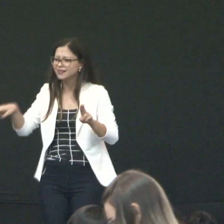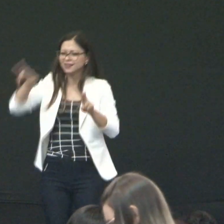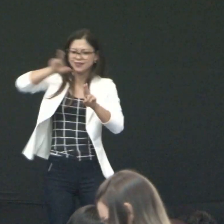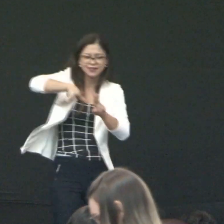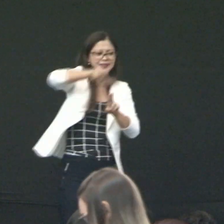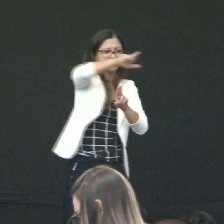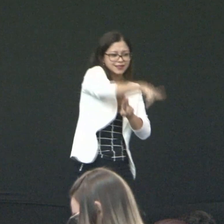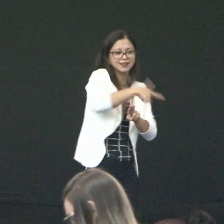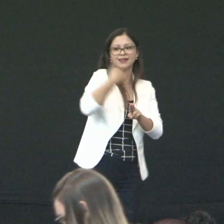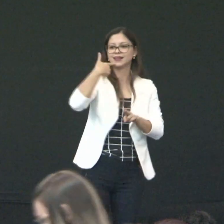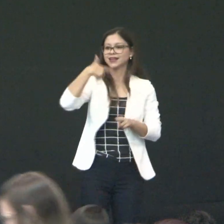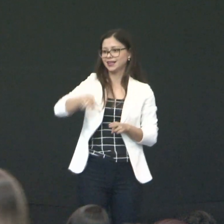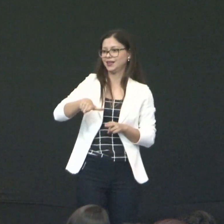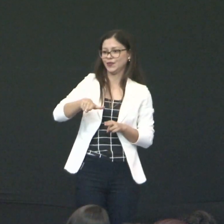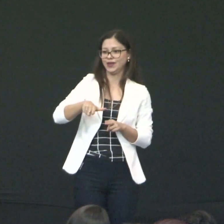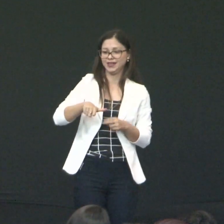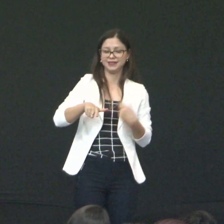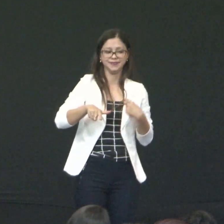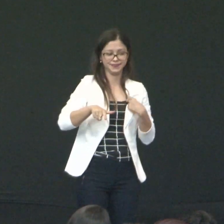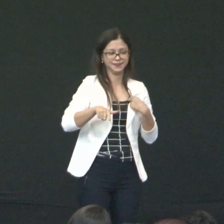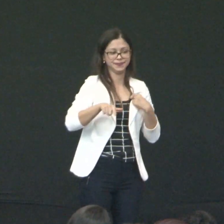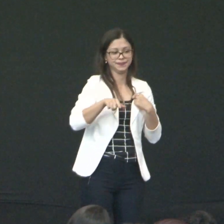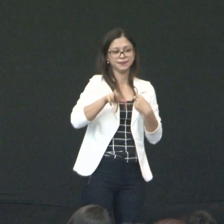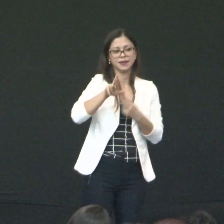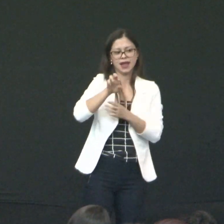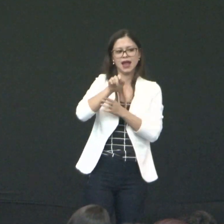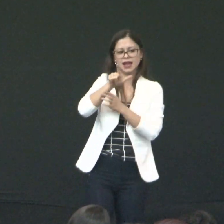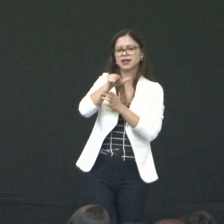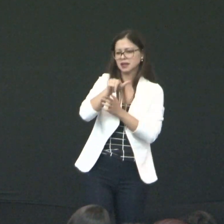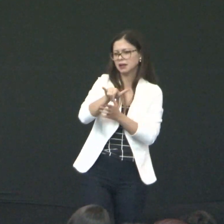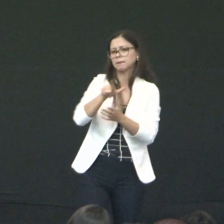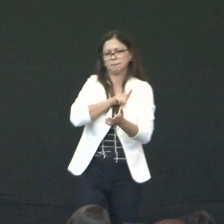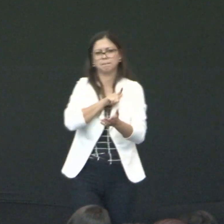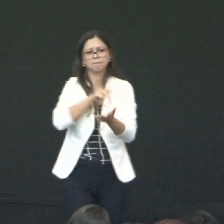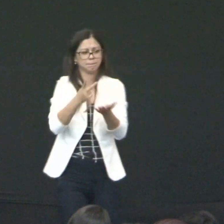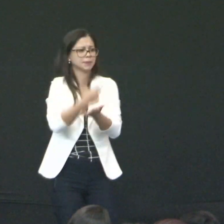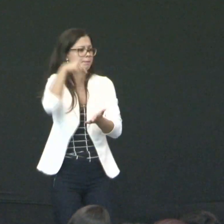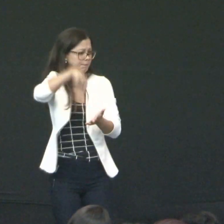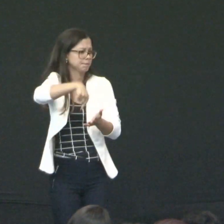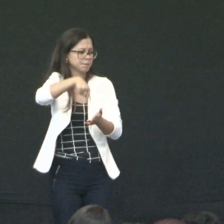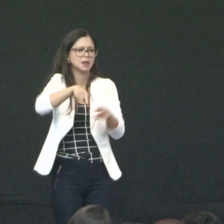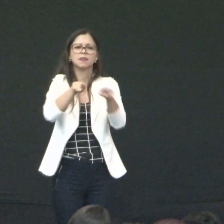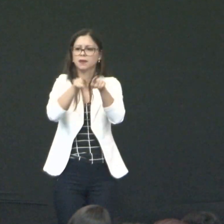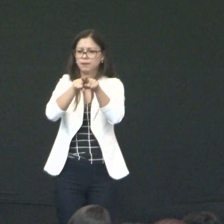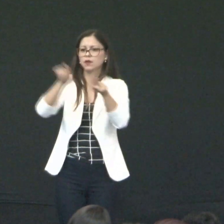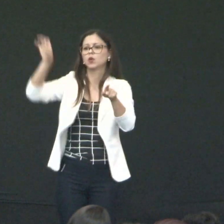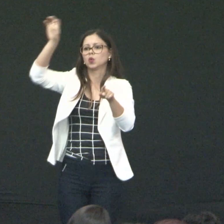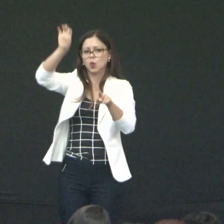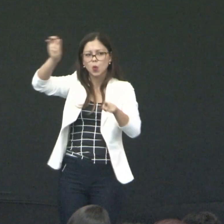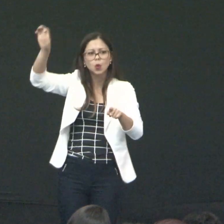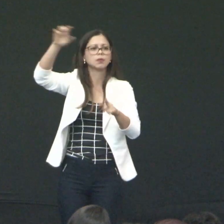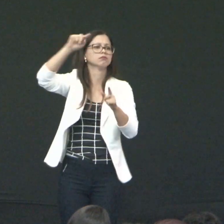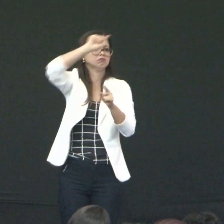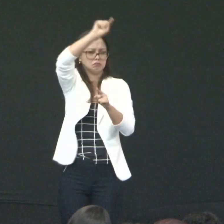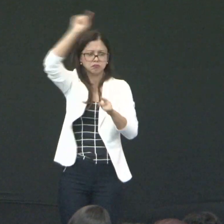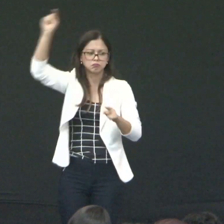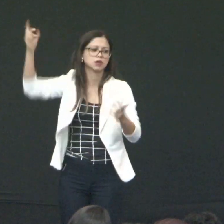que vai fazer a tradução para a língua de sinais internacional. Então seriam 3 intérpretes, e a gente chama de interpretação de relay. Acontece muito